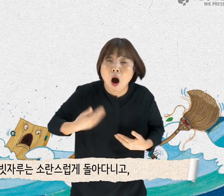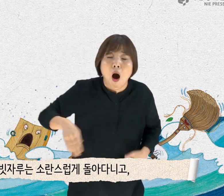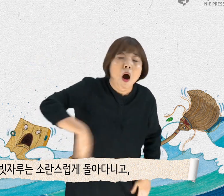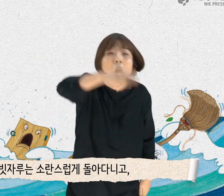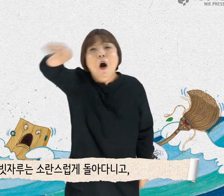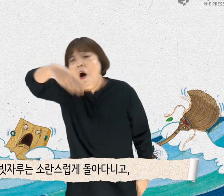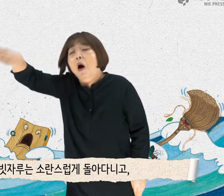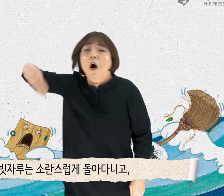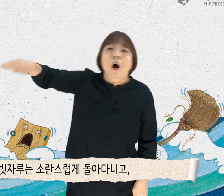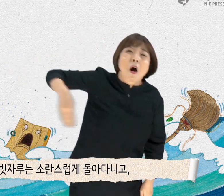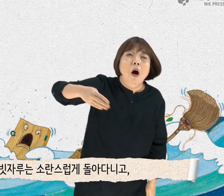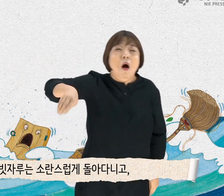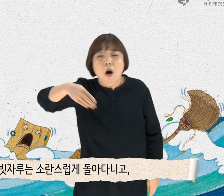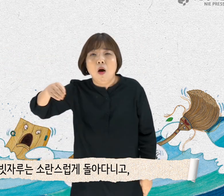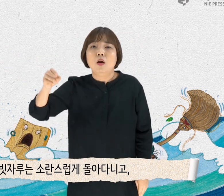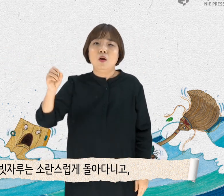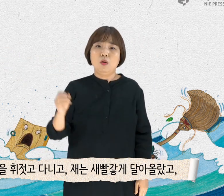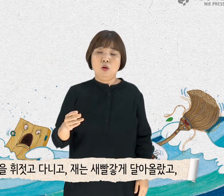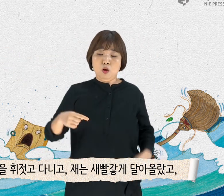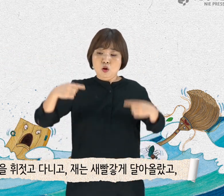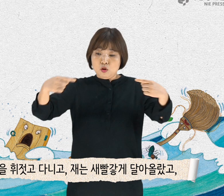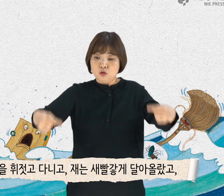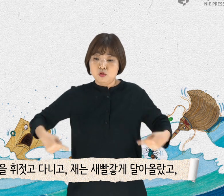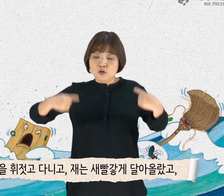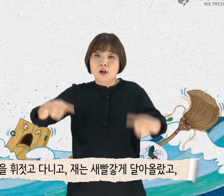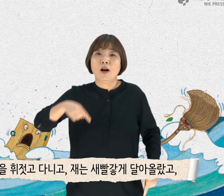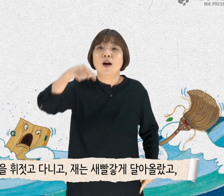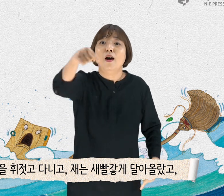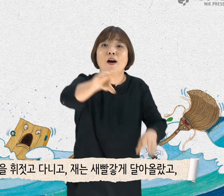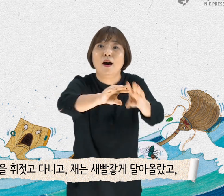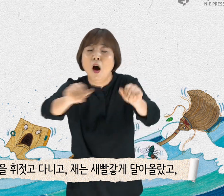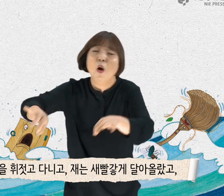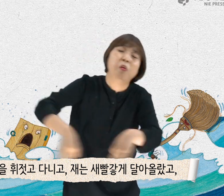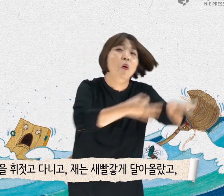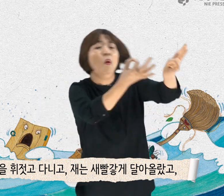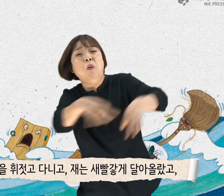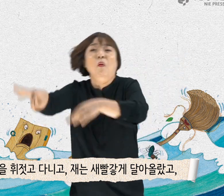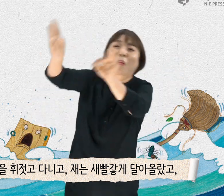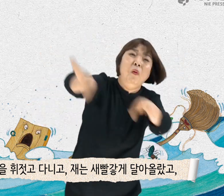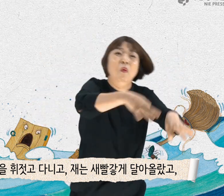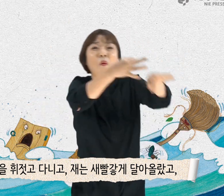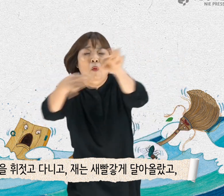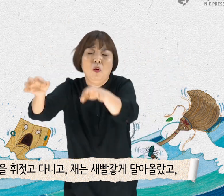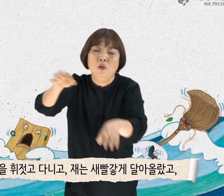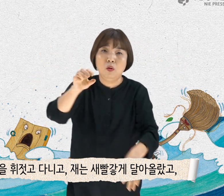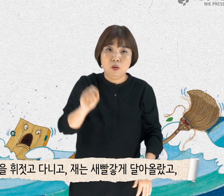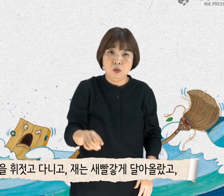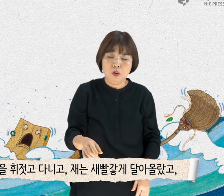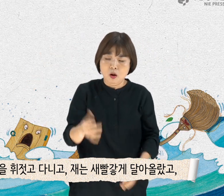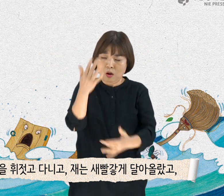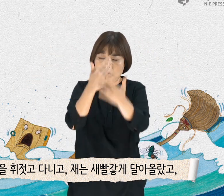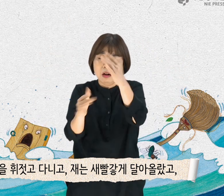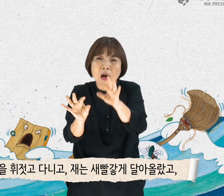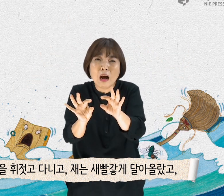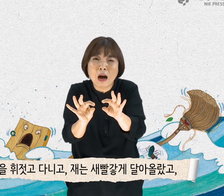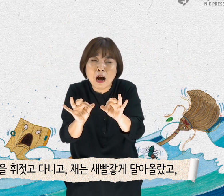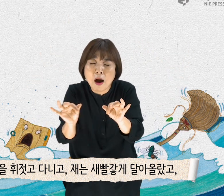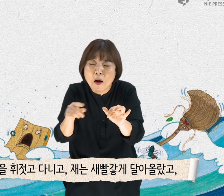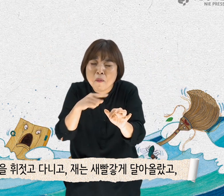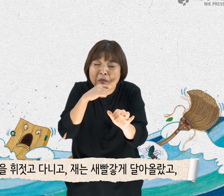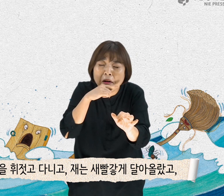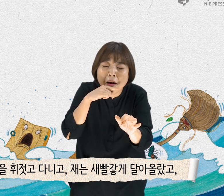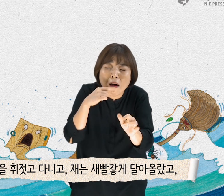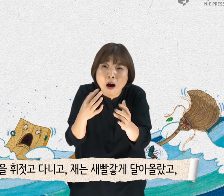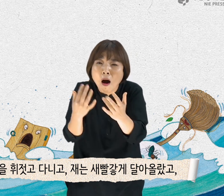소란스럽게 돌아다니고 수레는 마당을 휘젓고 다니고 쟤는 새빨갛게 달아올랐고